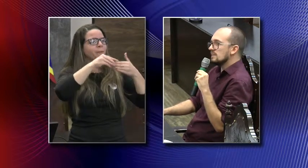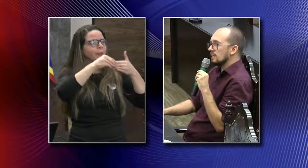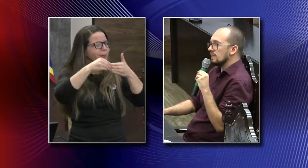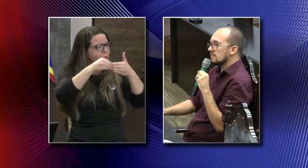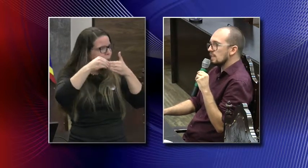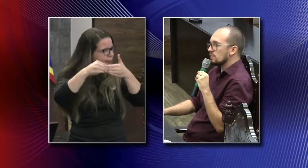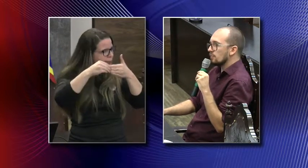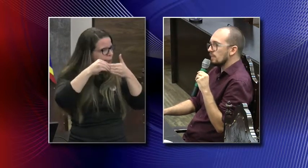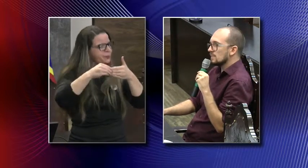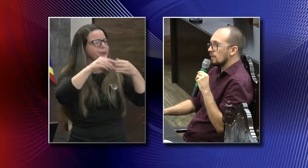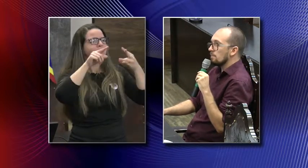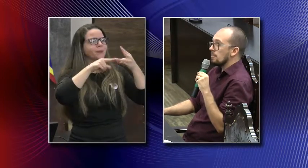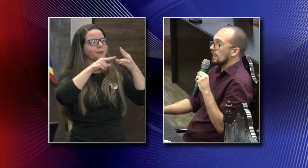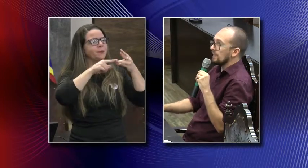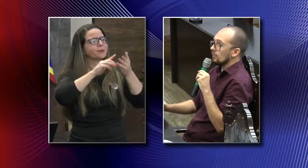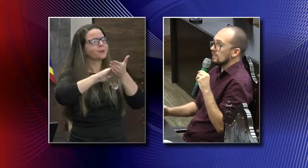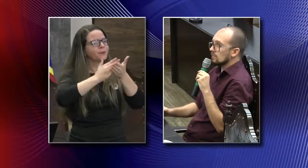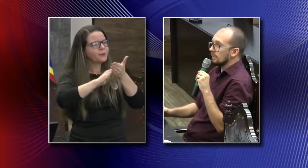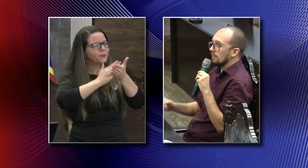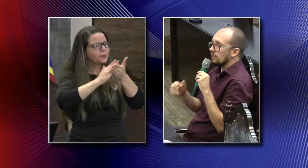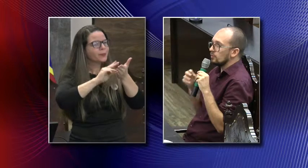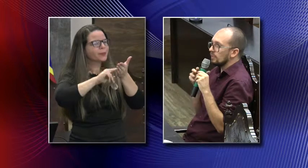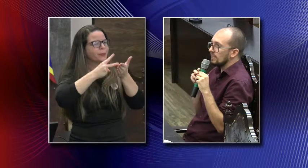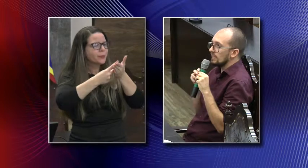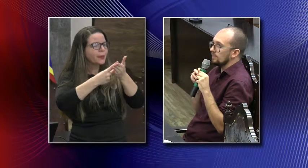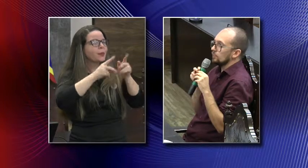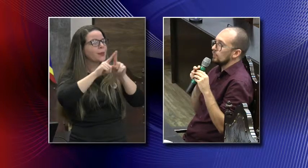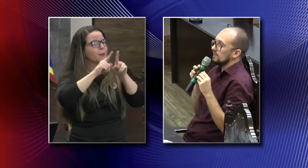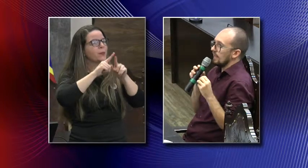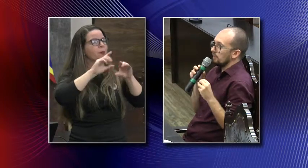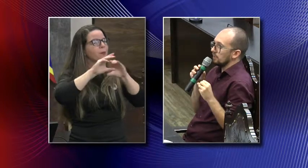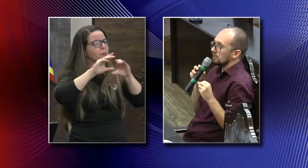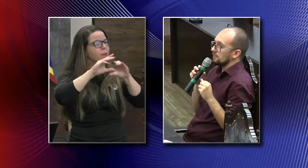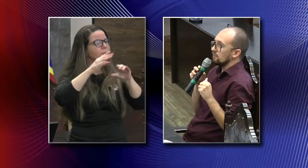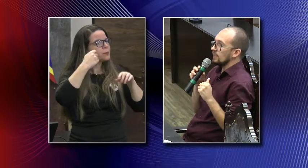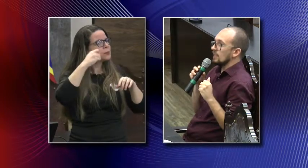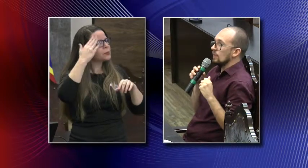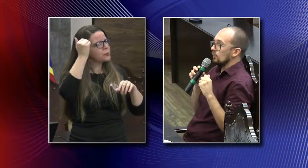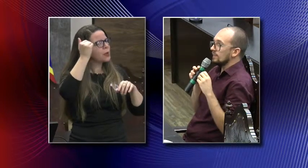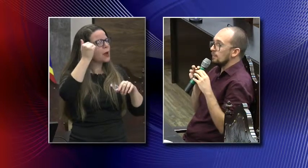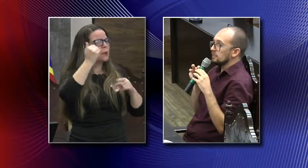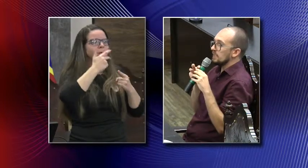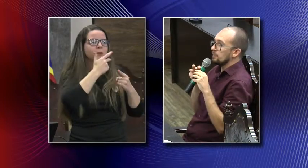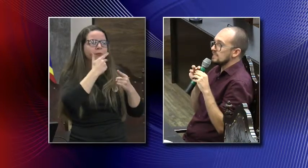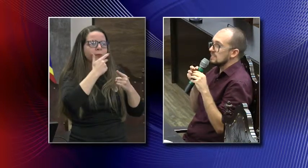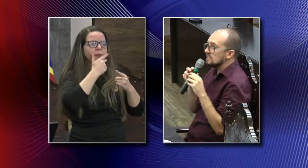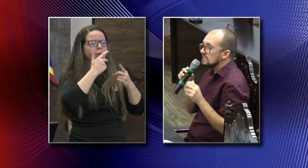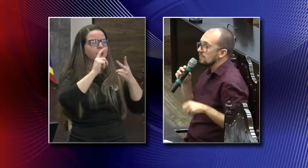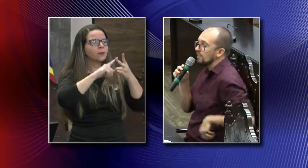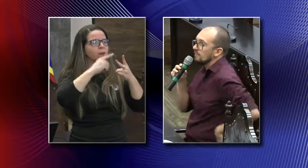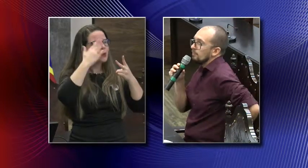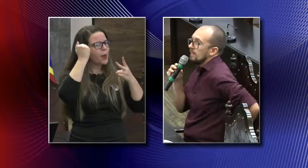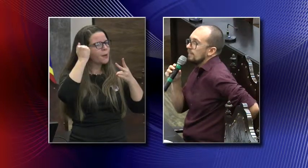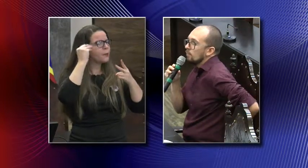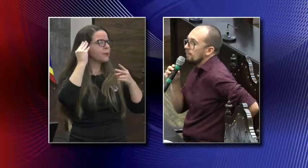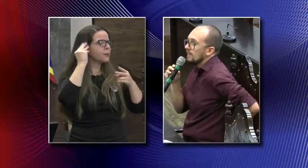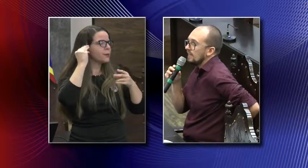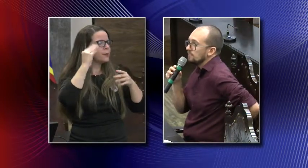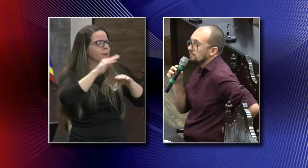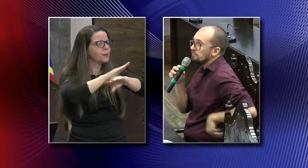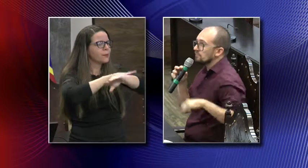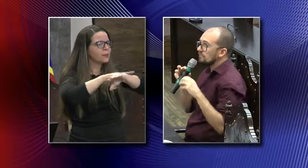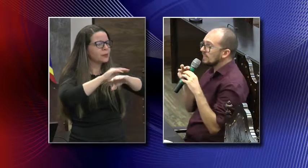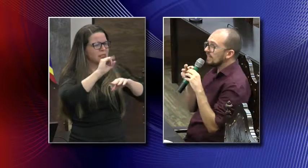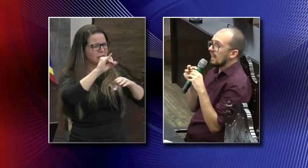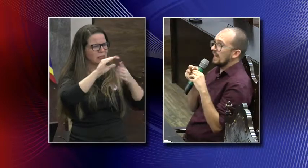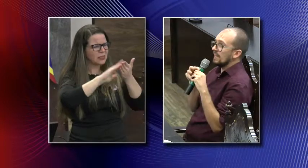lugar sem ter acesso à informação. Então, esse é o trabalho do guia, do intérprete. O intérprete ele precisa descrever também o